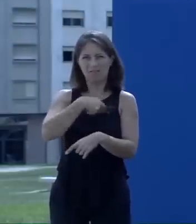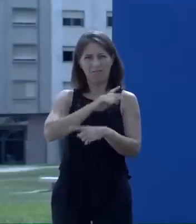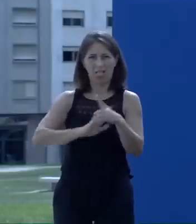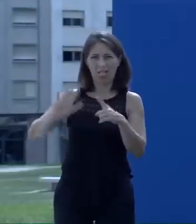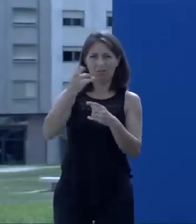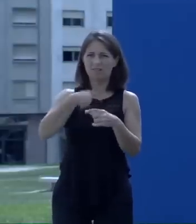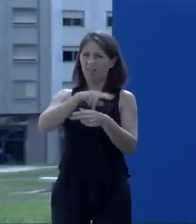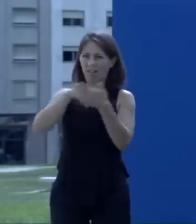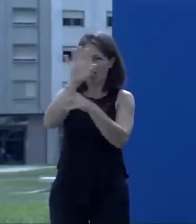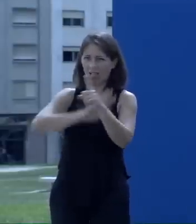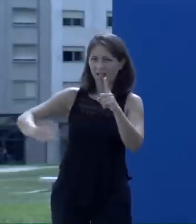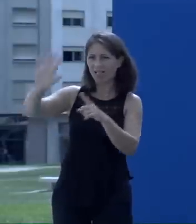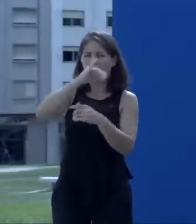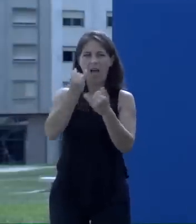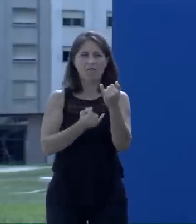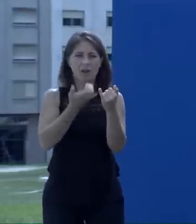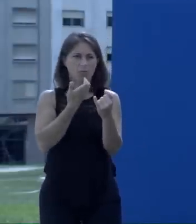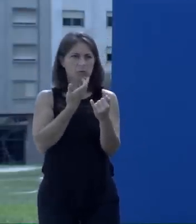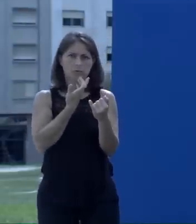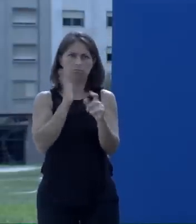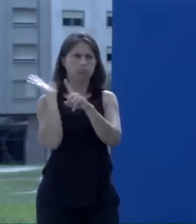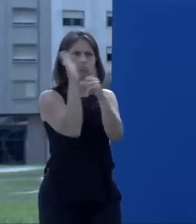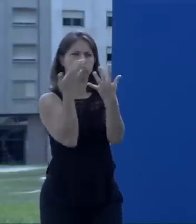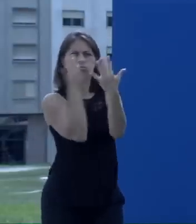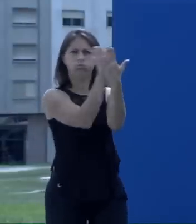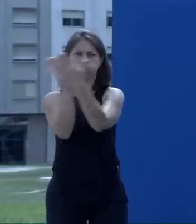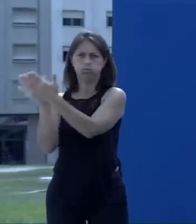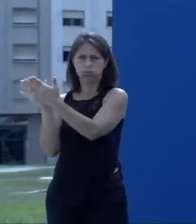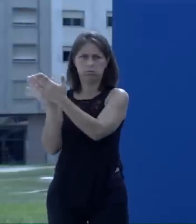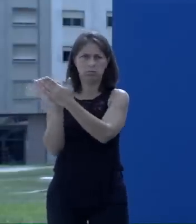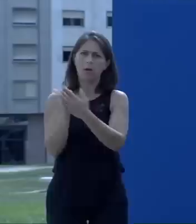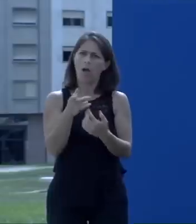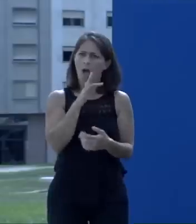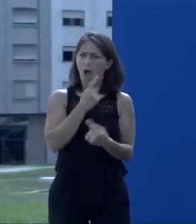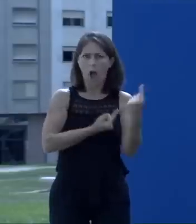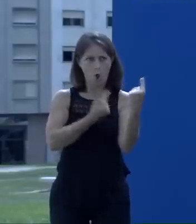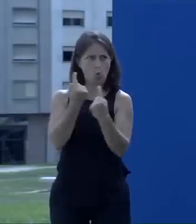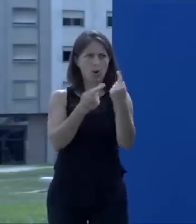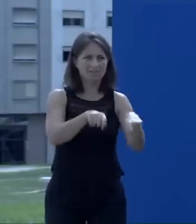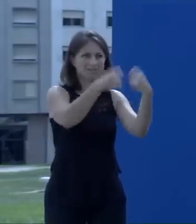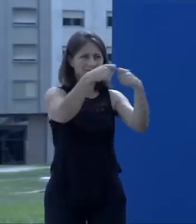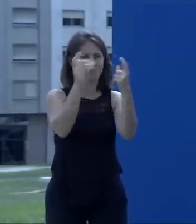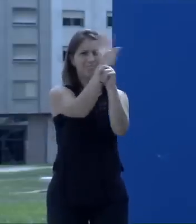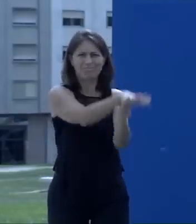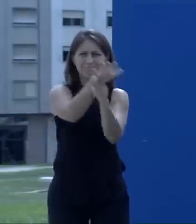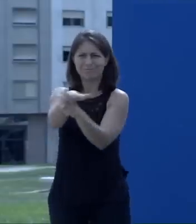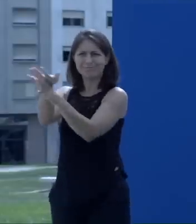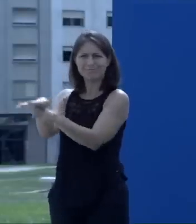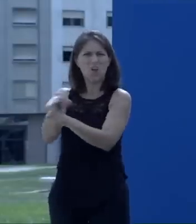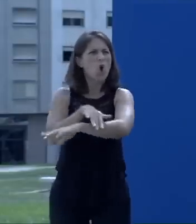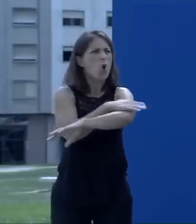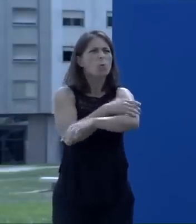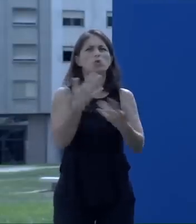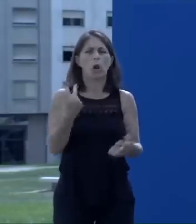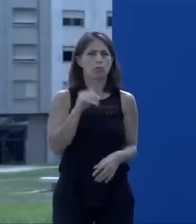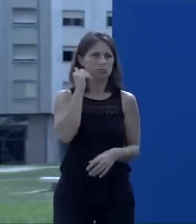local temos moitas mareas que xa conseguiron arrombar con todos eses desgobernos de corruptos, como